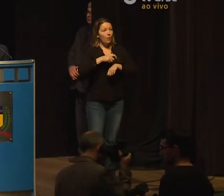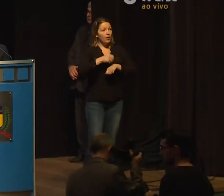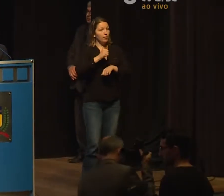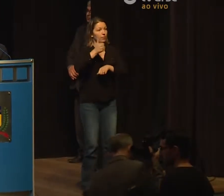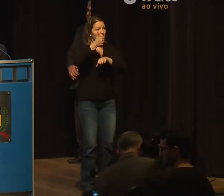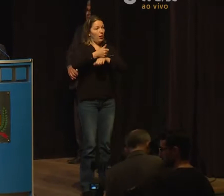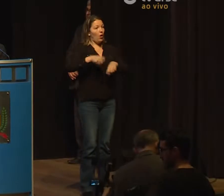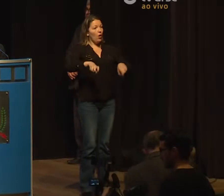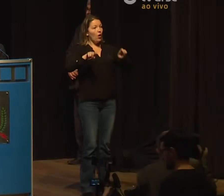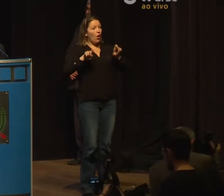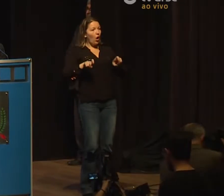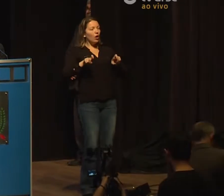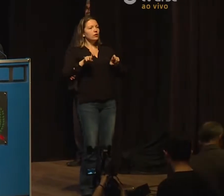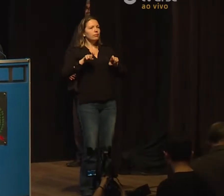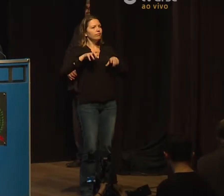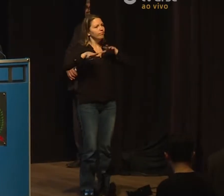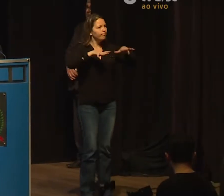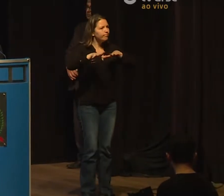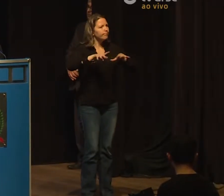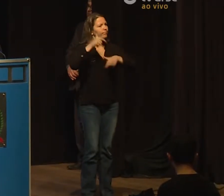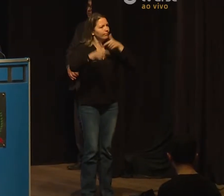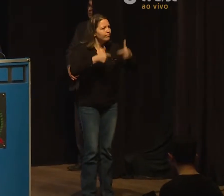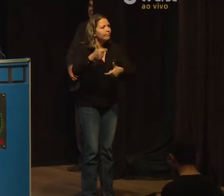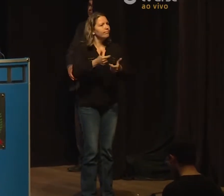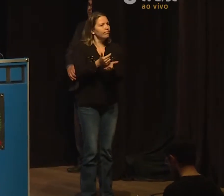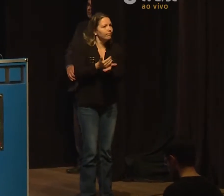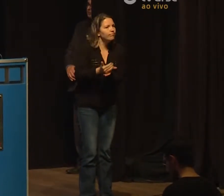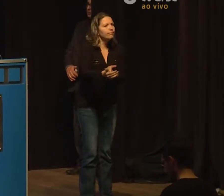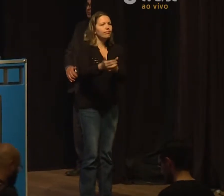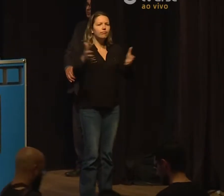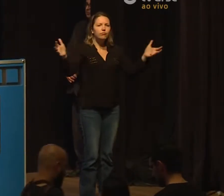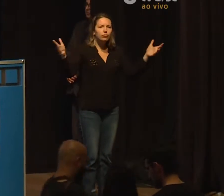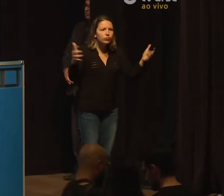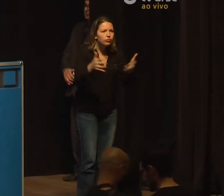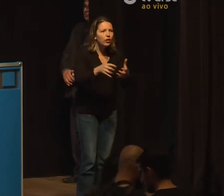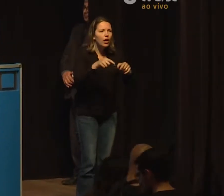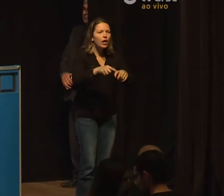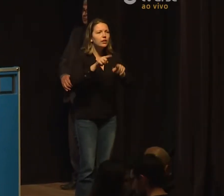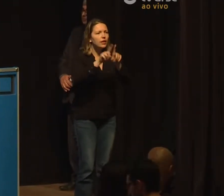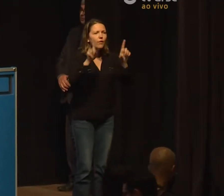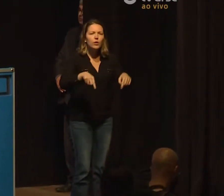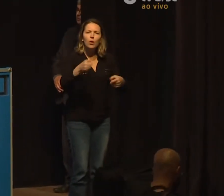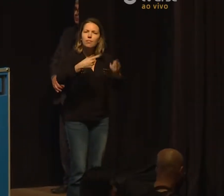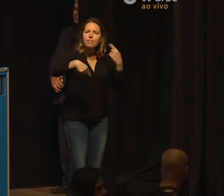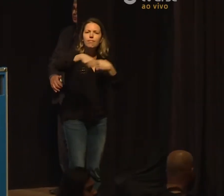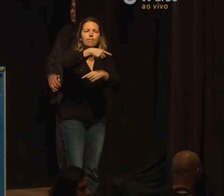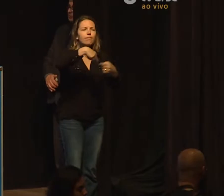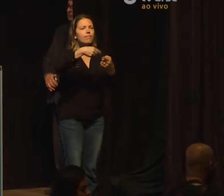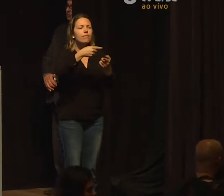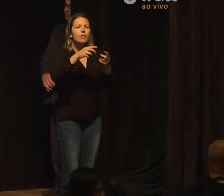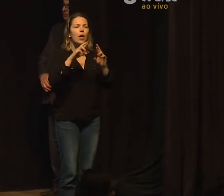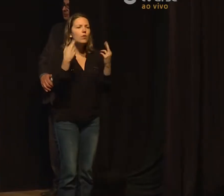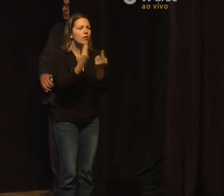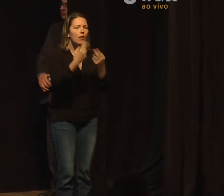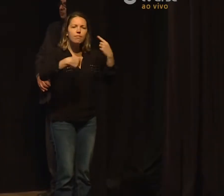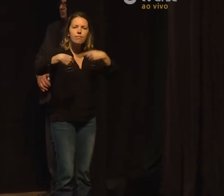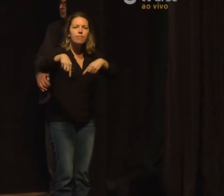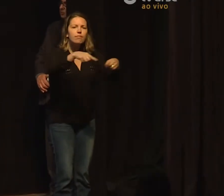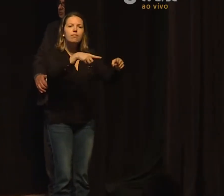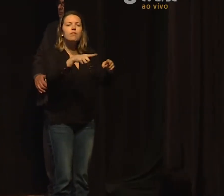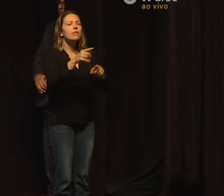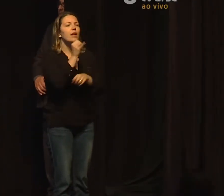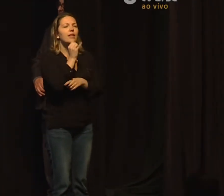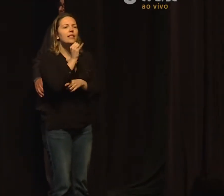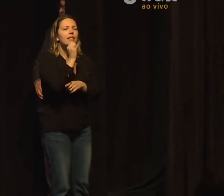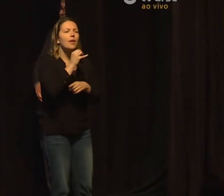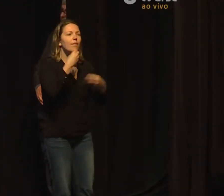Cancelier passou logo para a ação, discutindo junto com os servidores as questões mais prementes, tais como a flexibilização da jornada